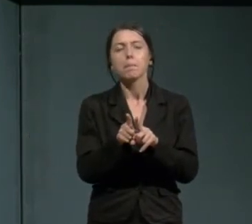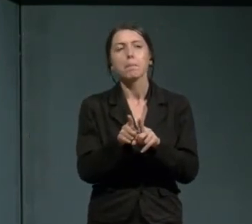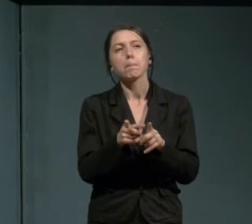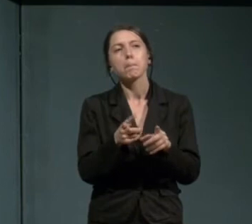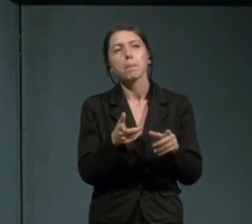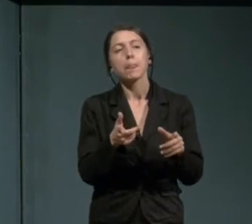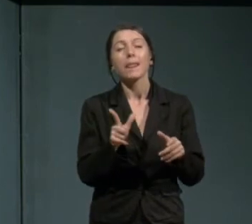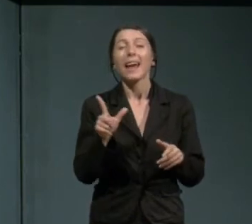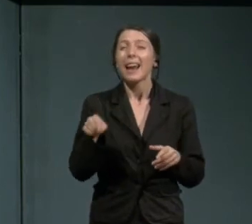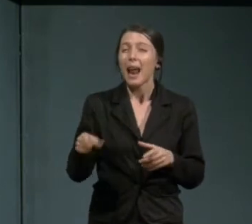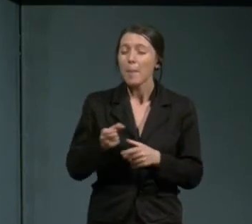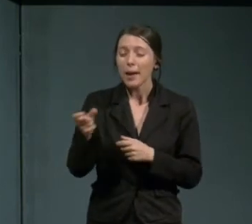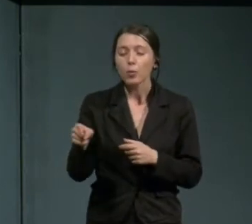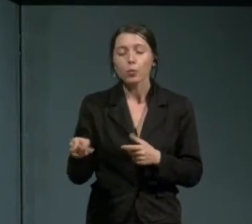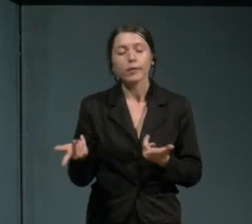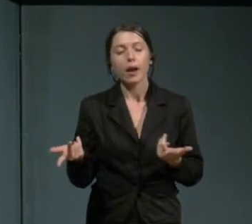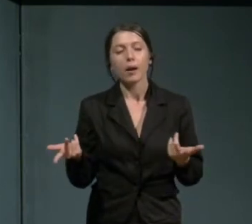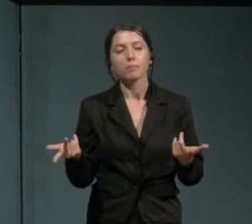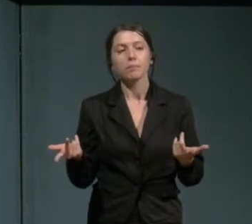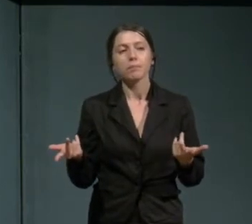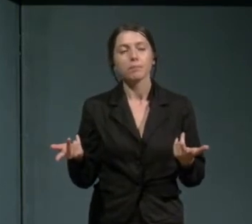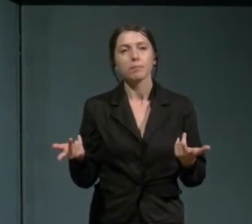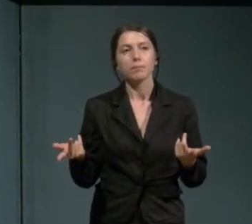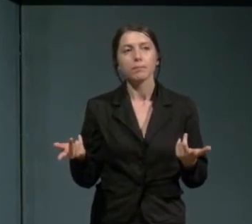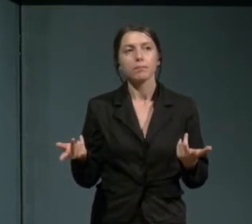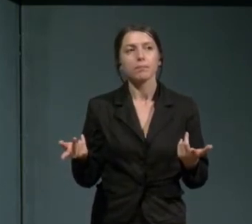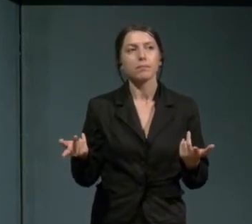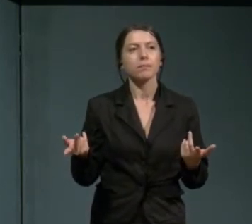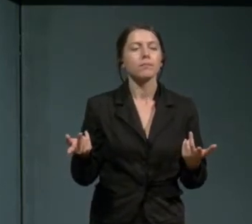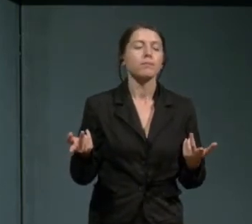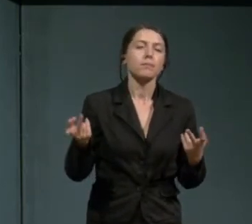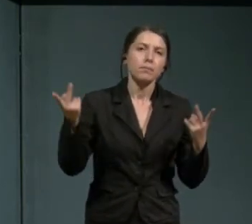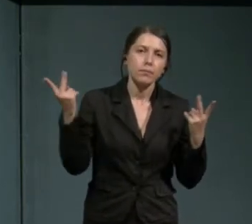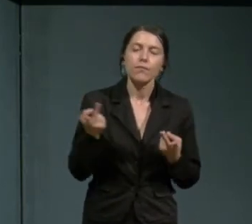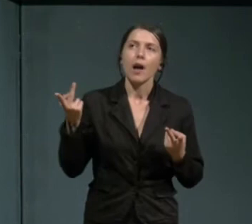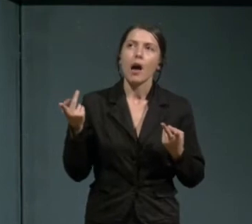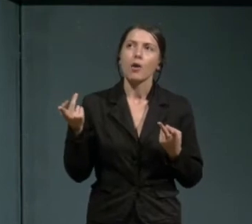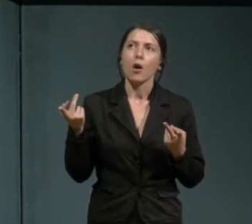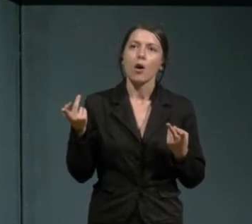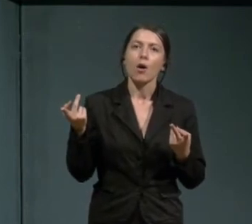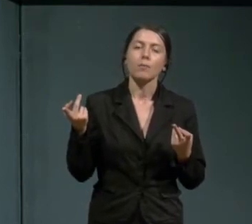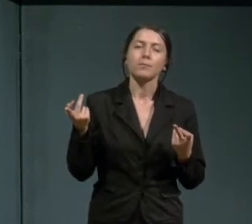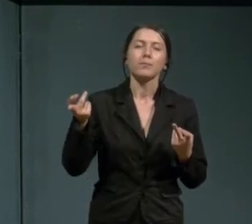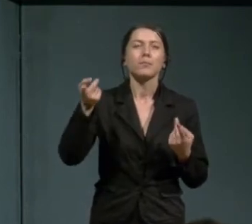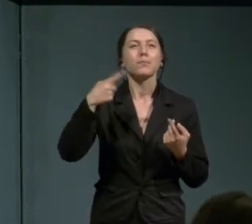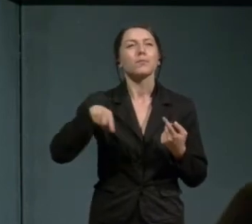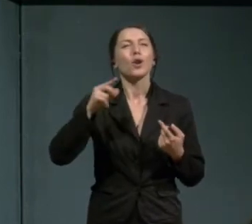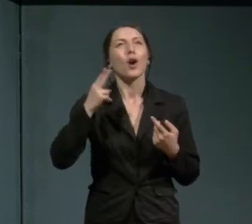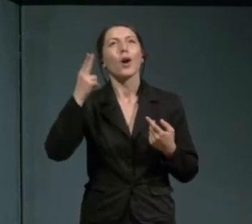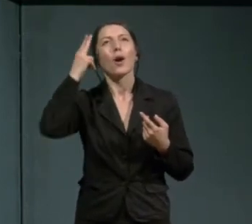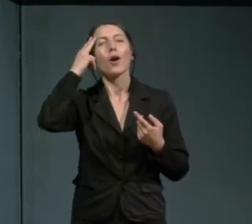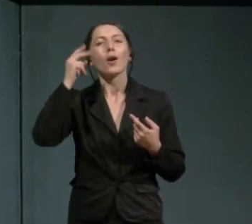lampedusa veramente c'è c'è per noi e riporta al ballo di